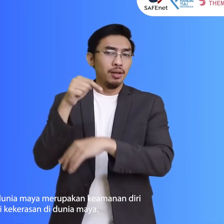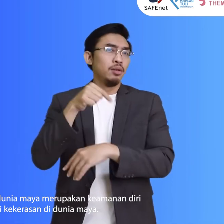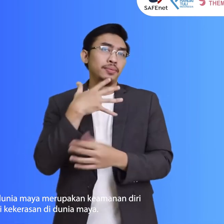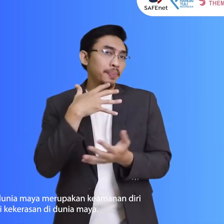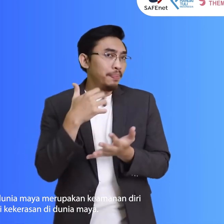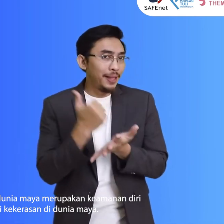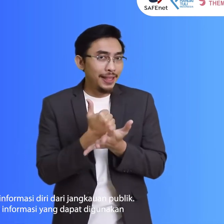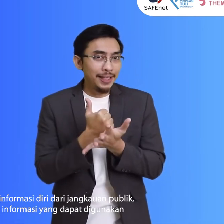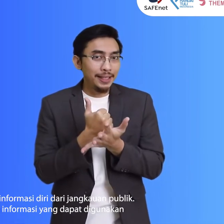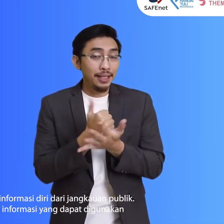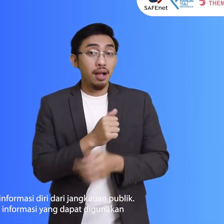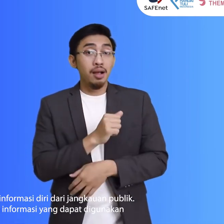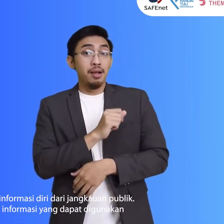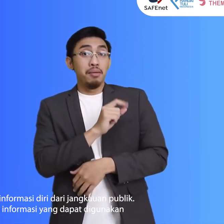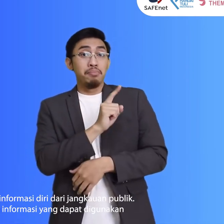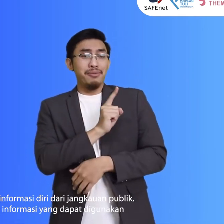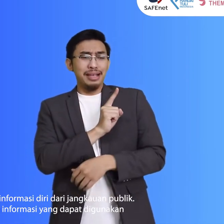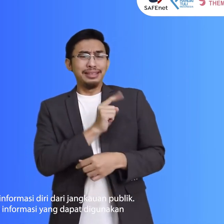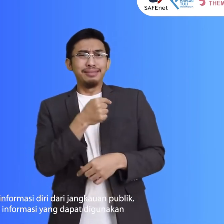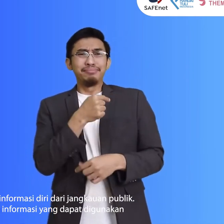berbagai kekerasan di dunia maya